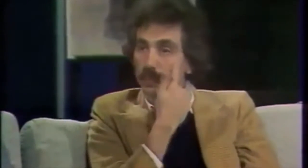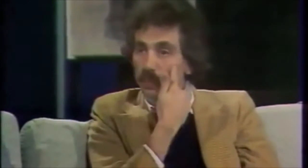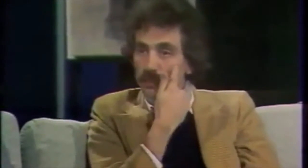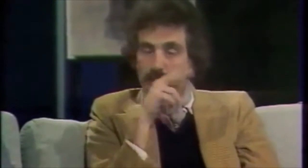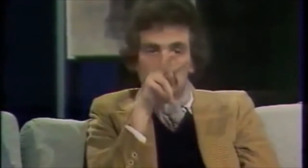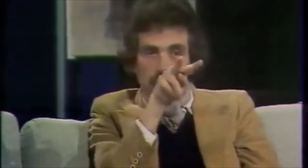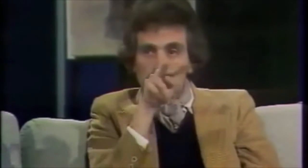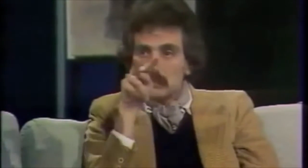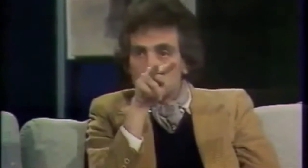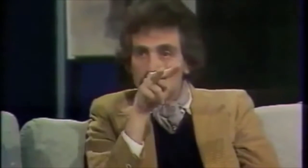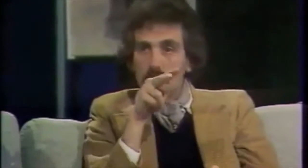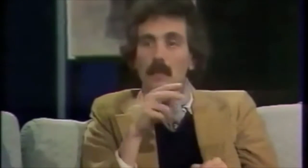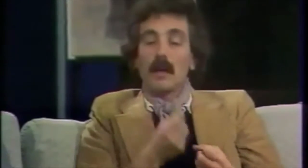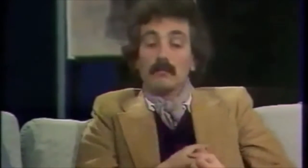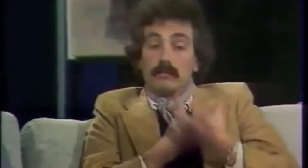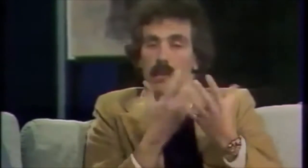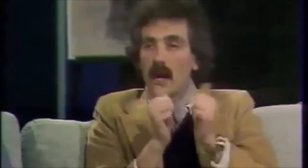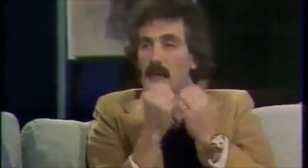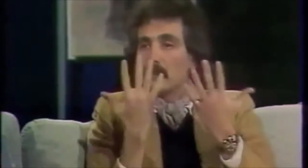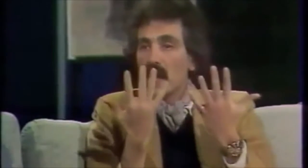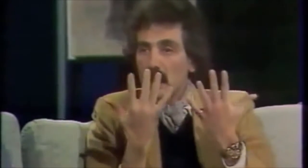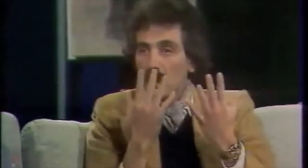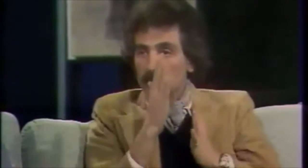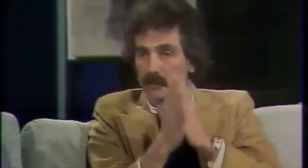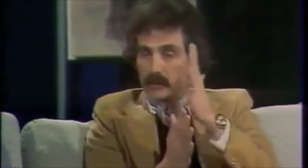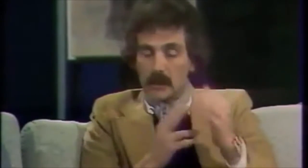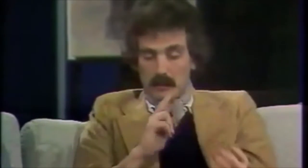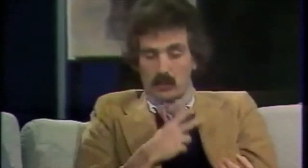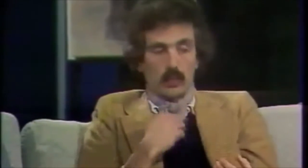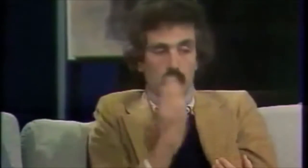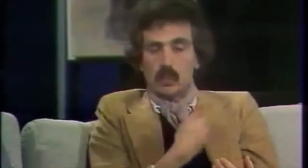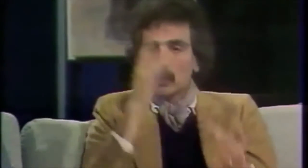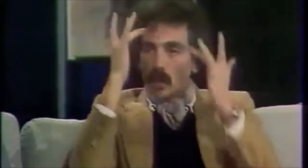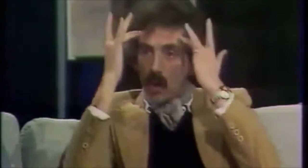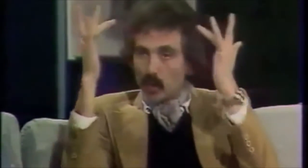J'ai communiqué toujours à travers mes yeux. Je m'exprimais à travers mes mains.